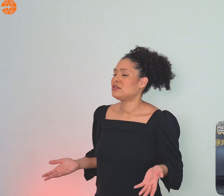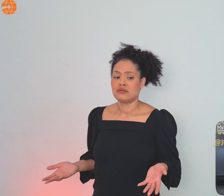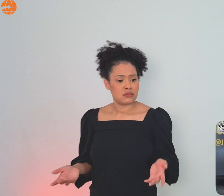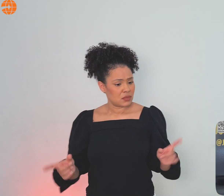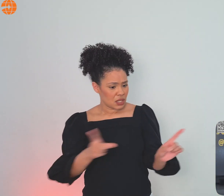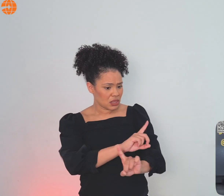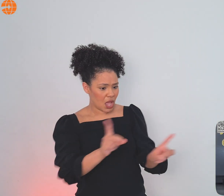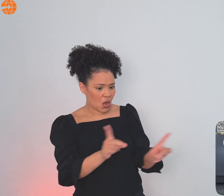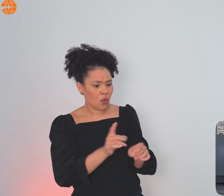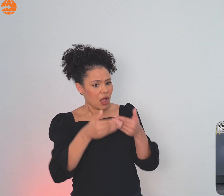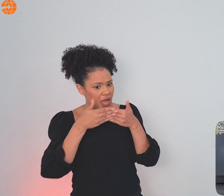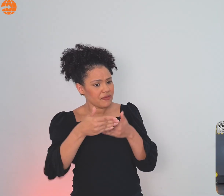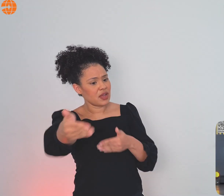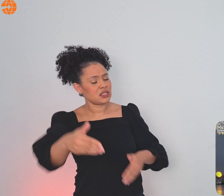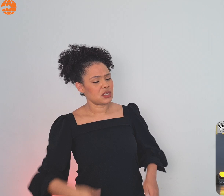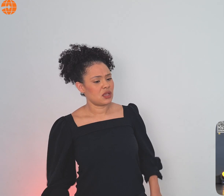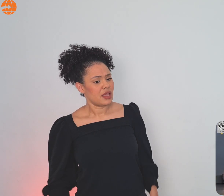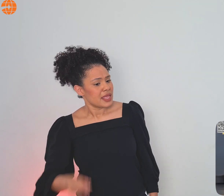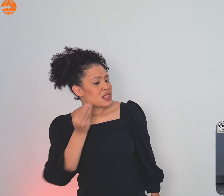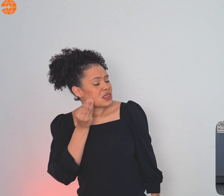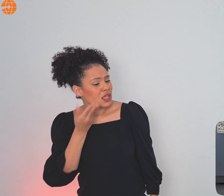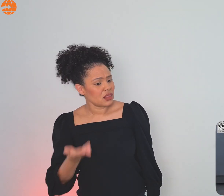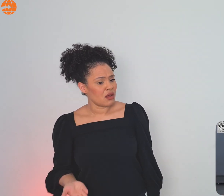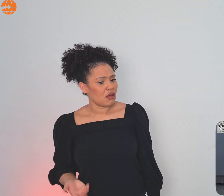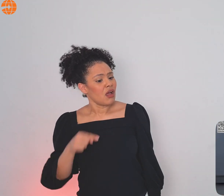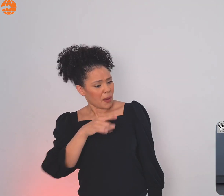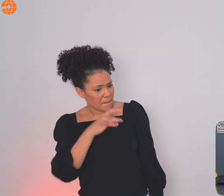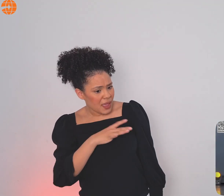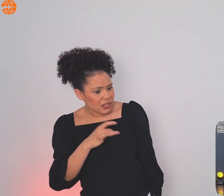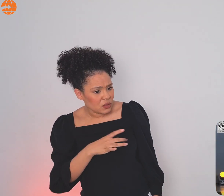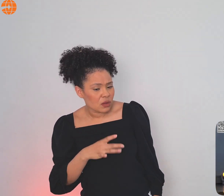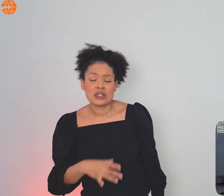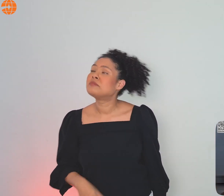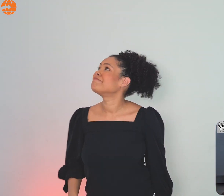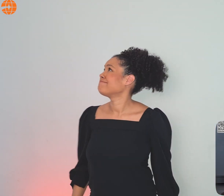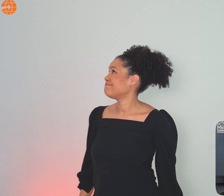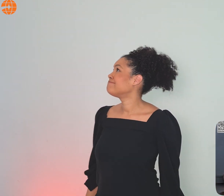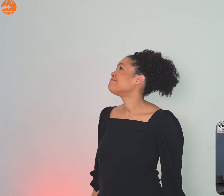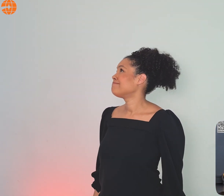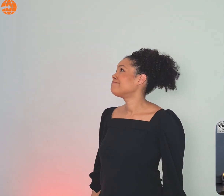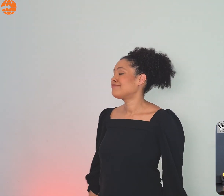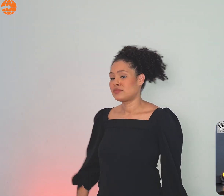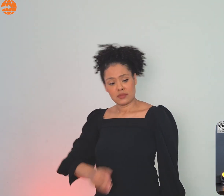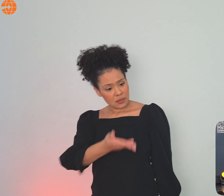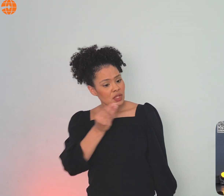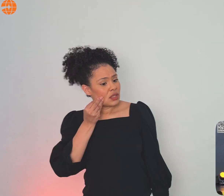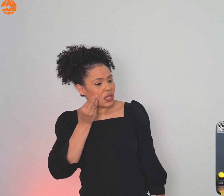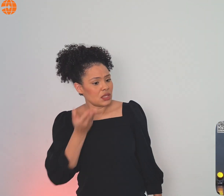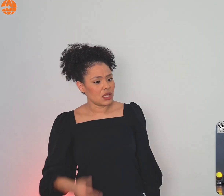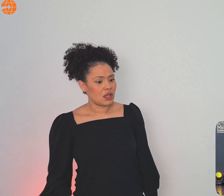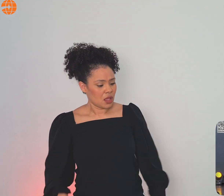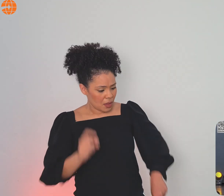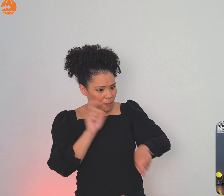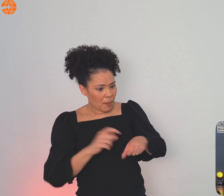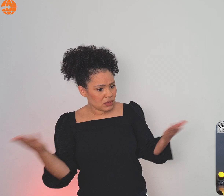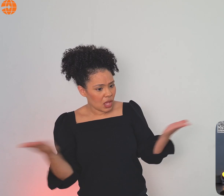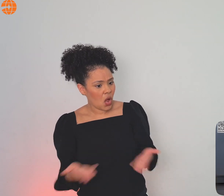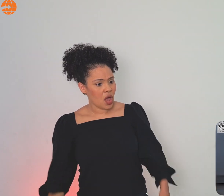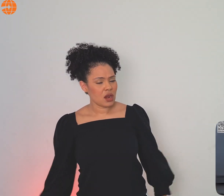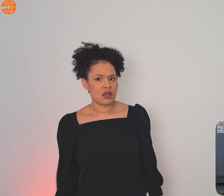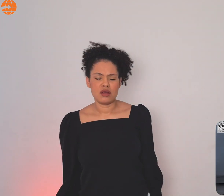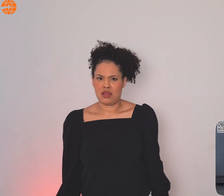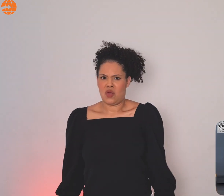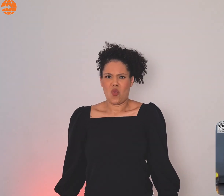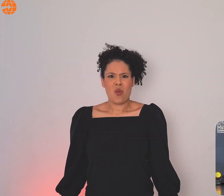Está com medo? Estou. Tenta. Está com medo? Estou. Agora que é a hora. Mas por que